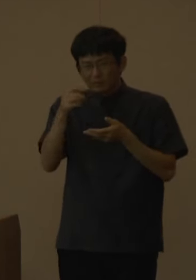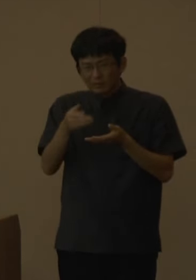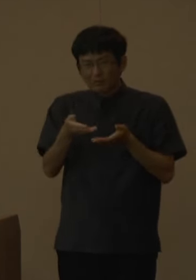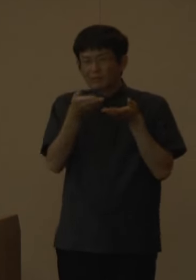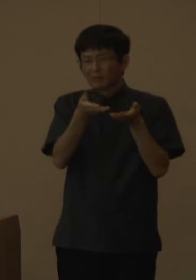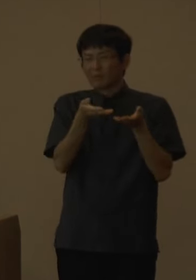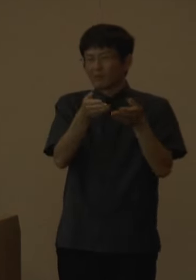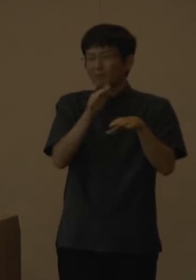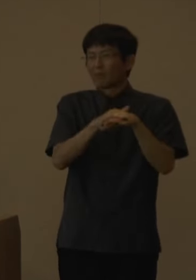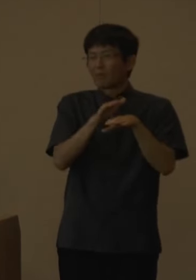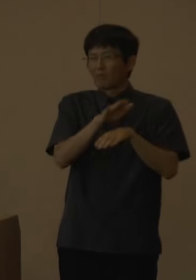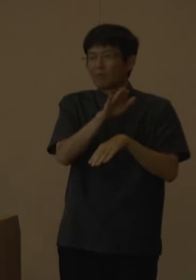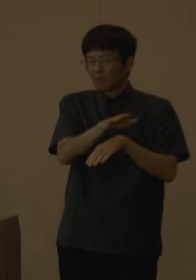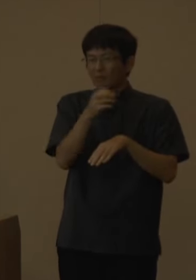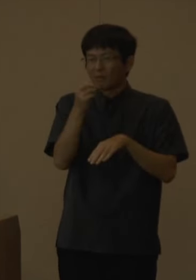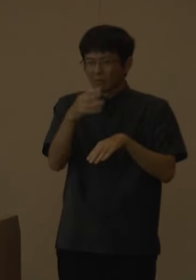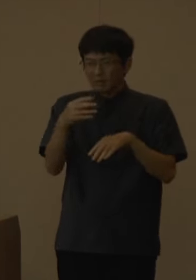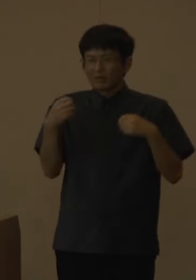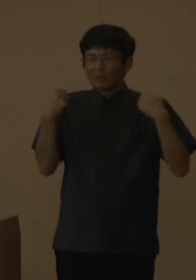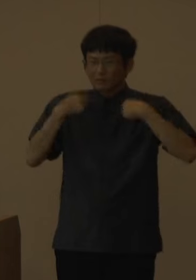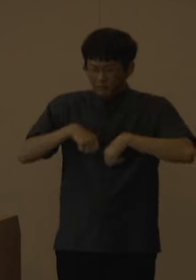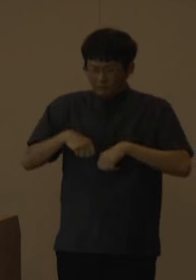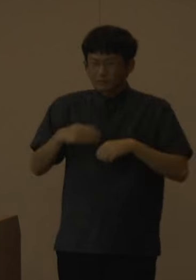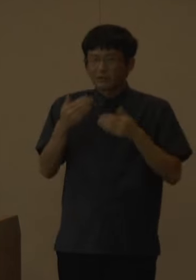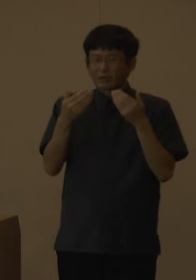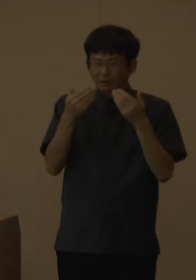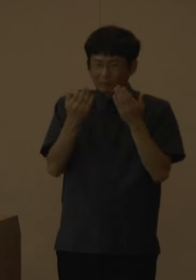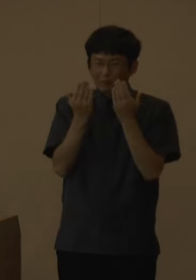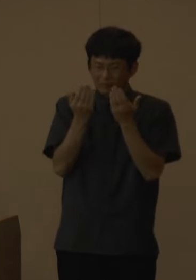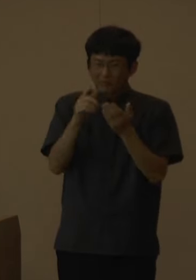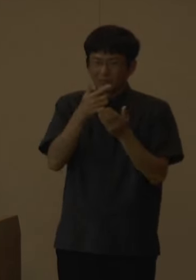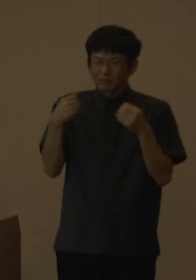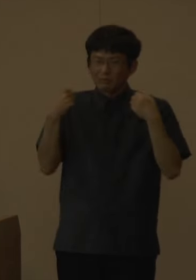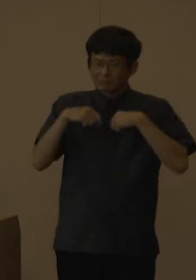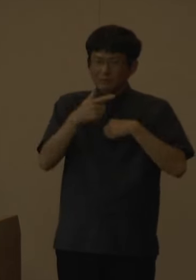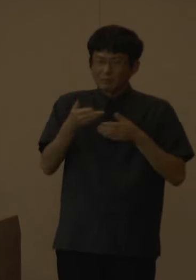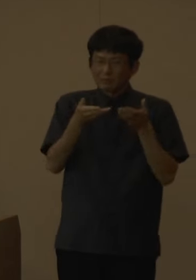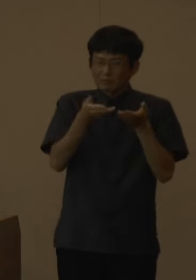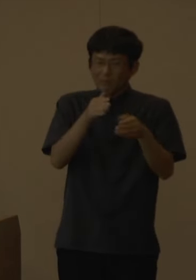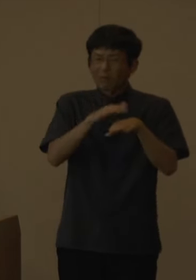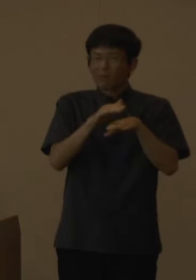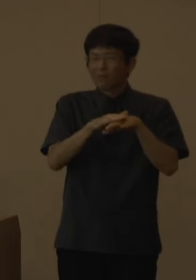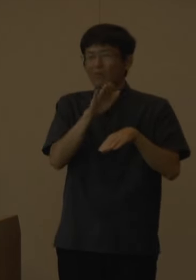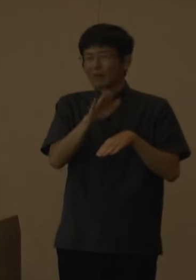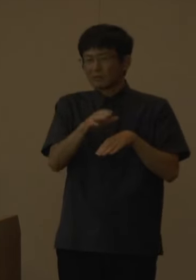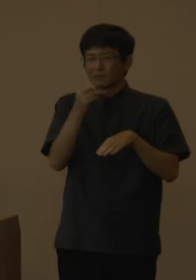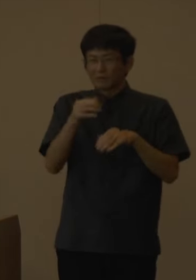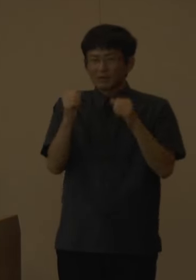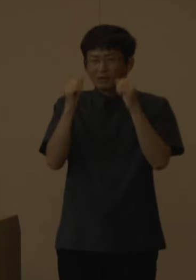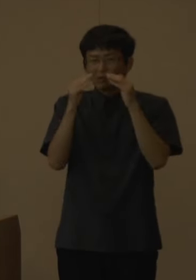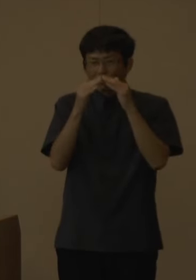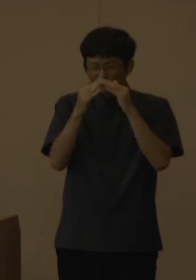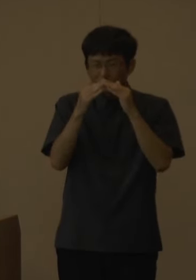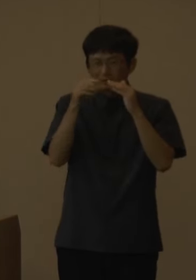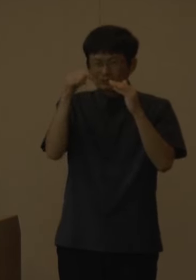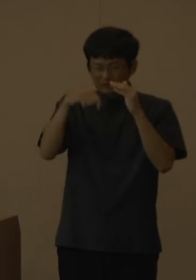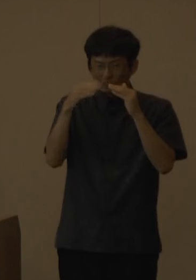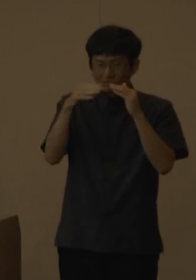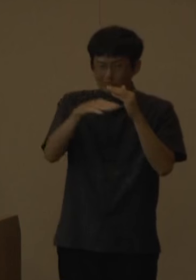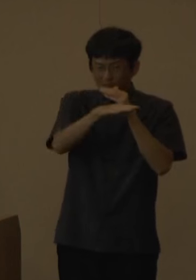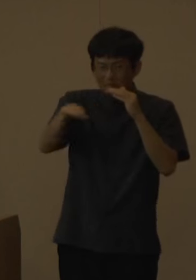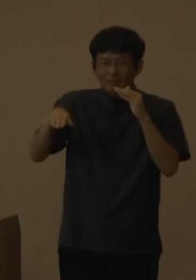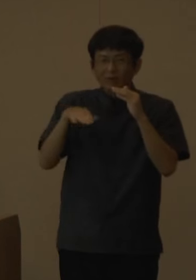ある。それから被服寝具学用品の供与というのもある。それから住居その周辺の土石